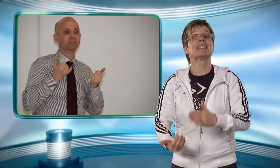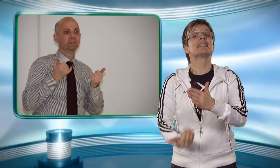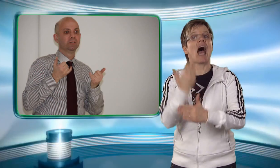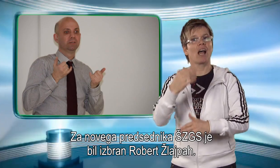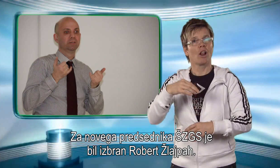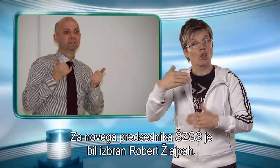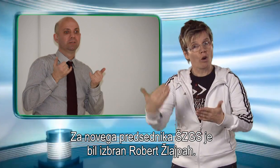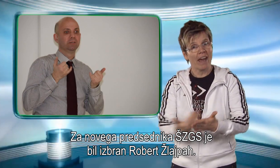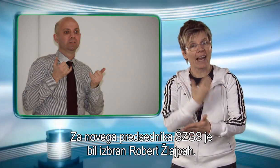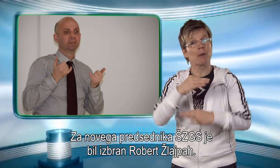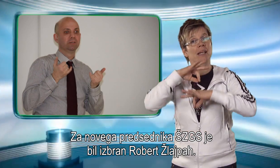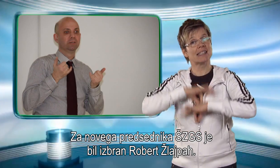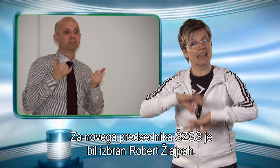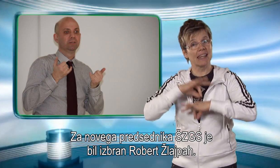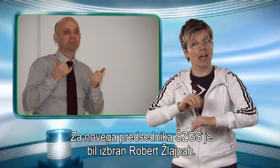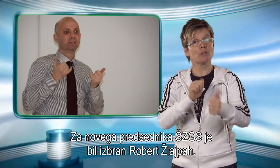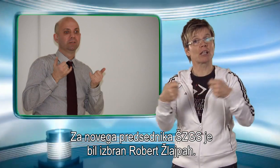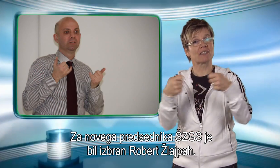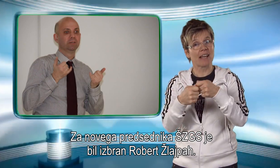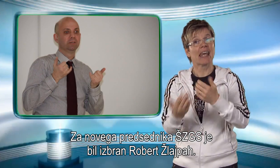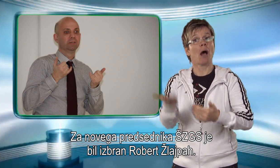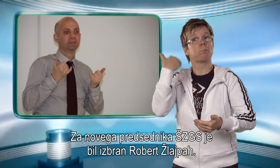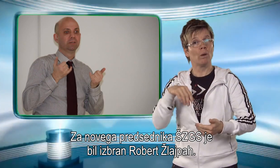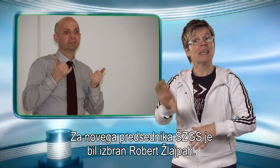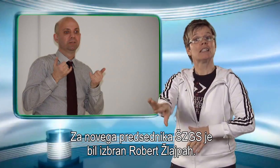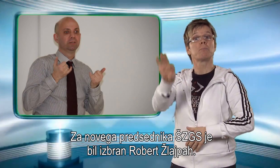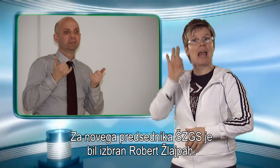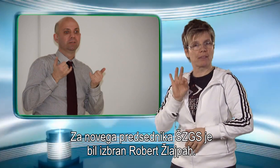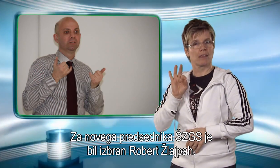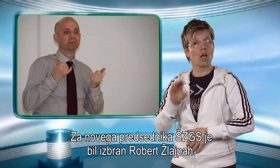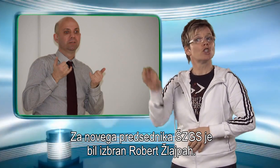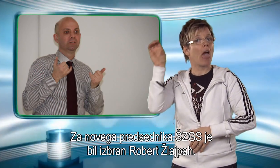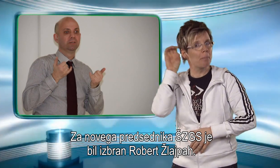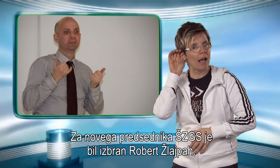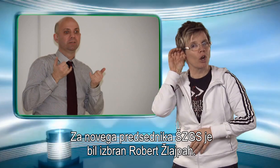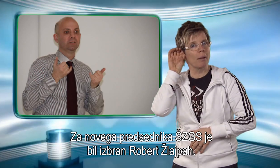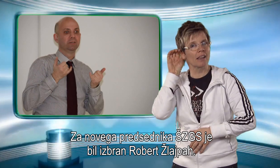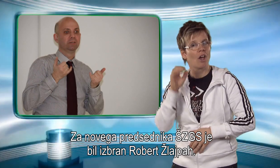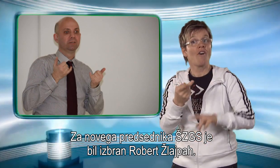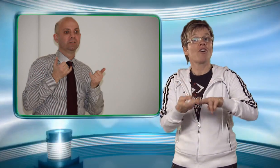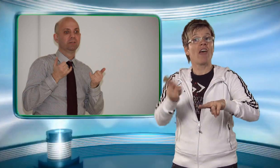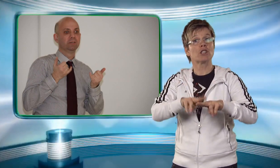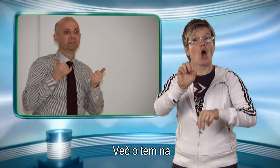Za novega predsednika ŠZGS je bil izbran Robert Žlajbah. Več o tem